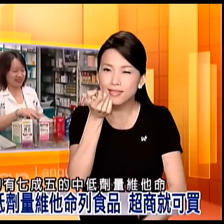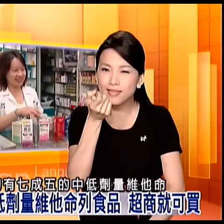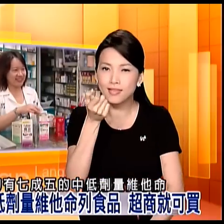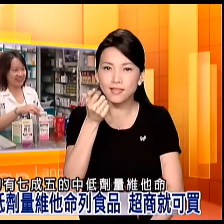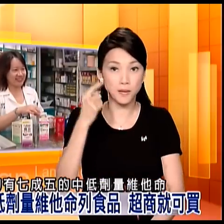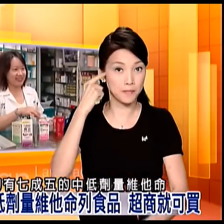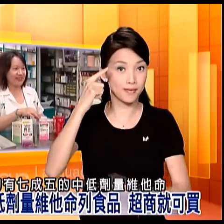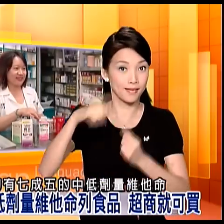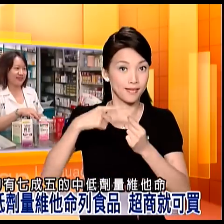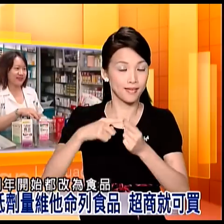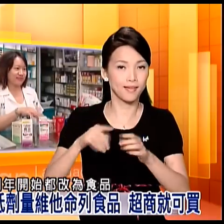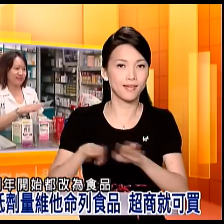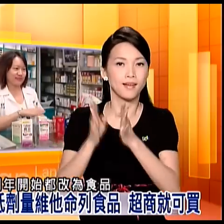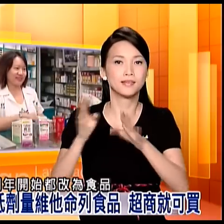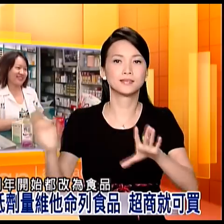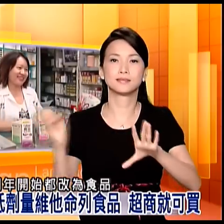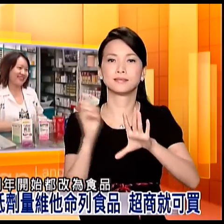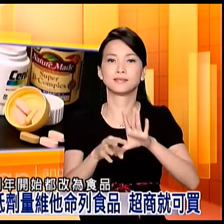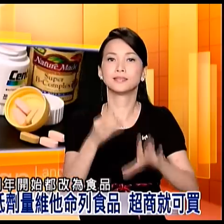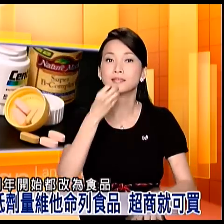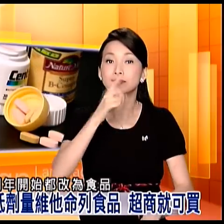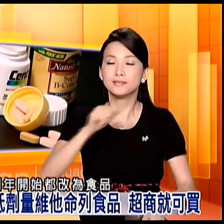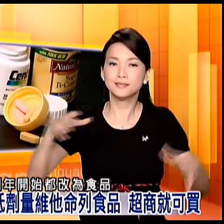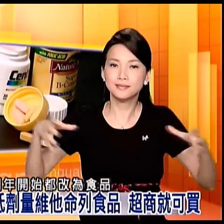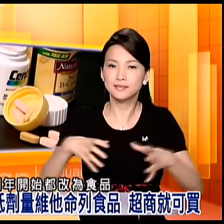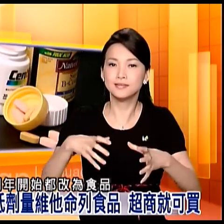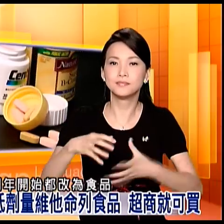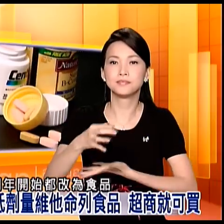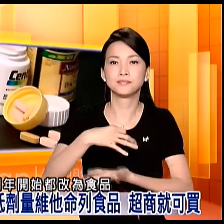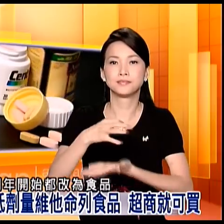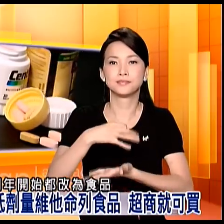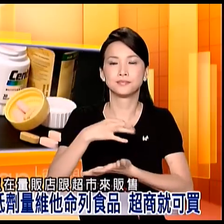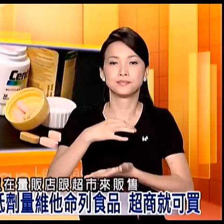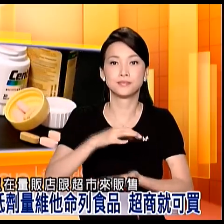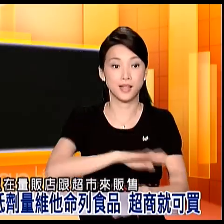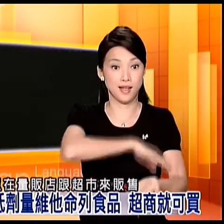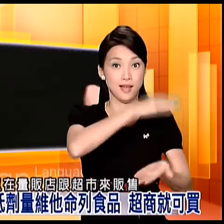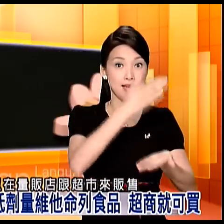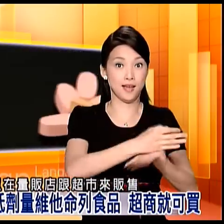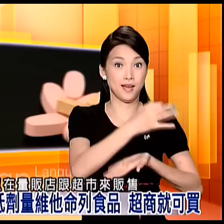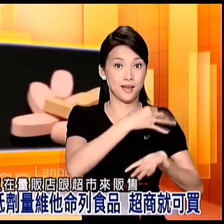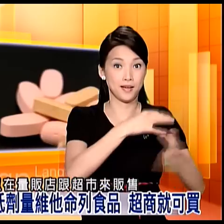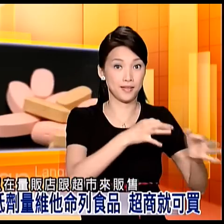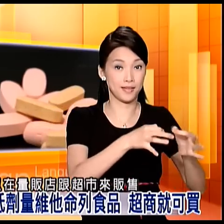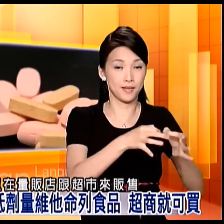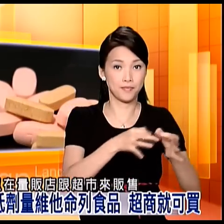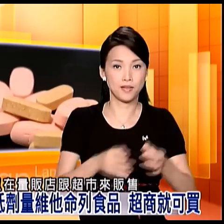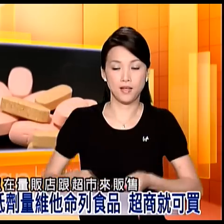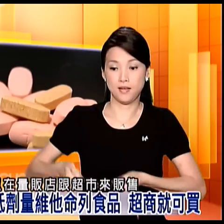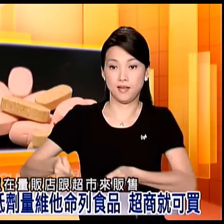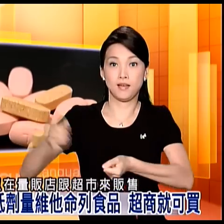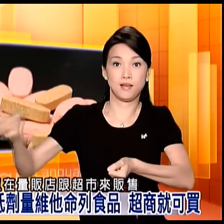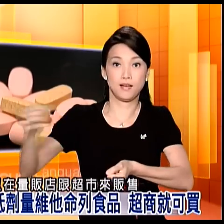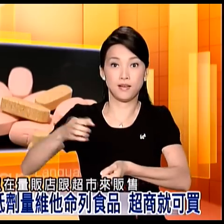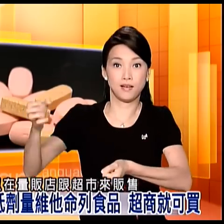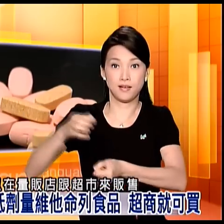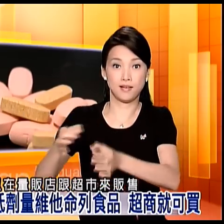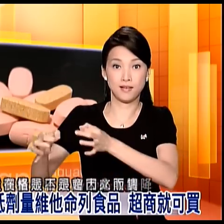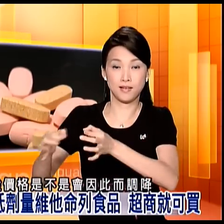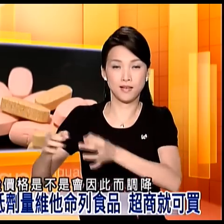量维他命，从明年开始都改为食品，可以在量贩店跟超市来贩售。至于